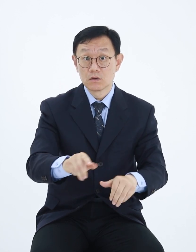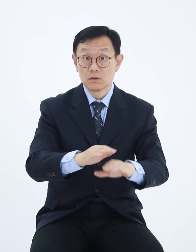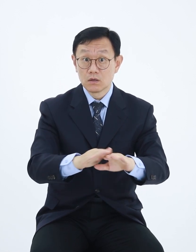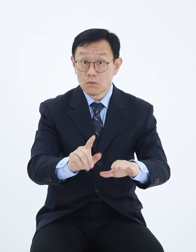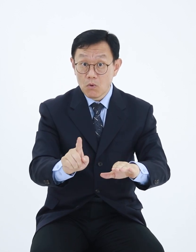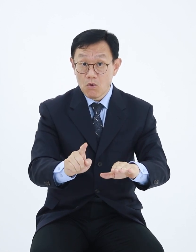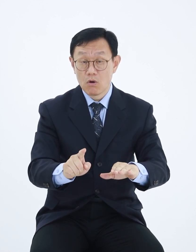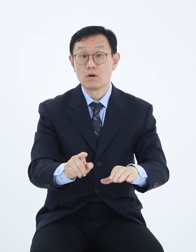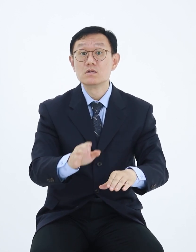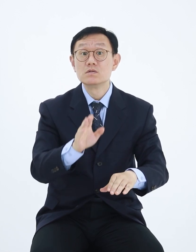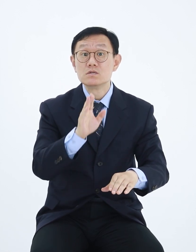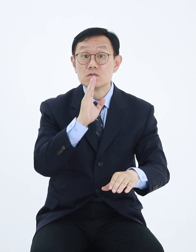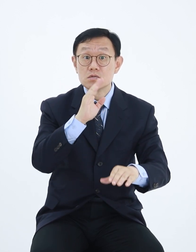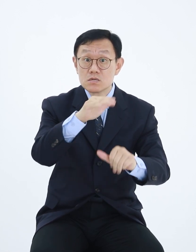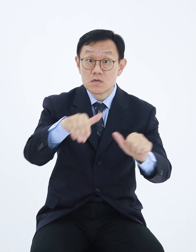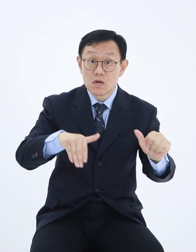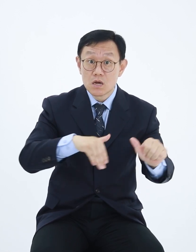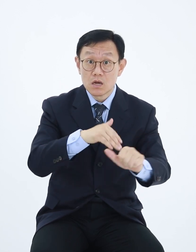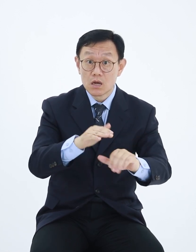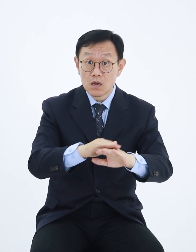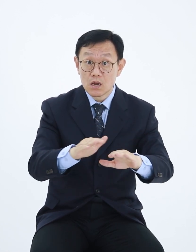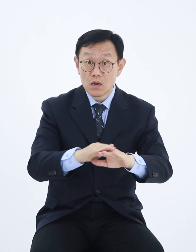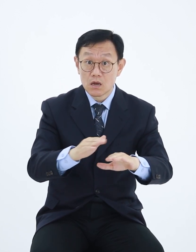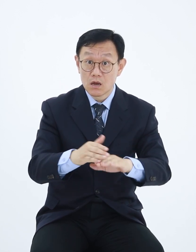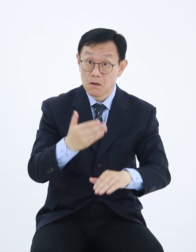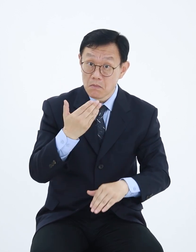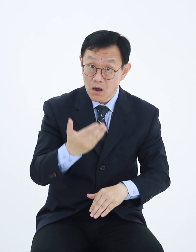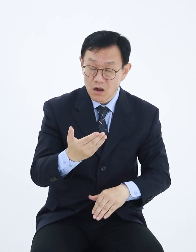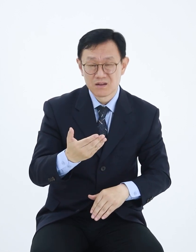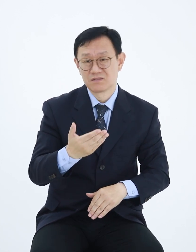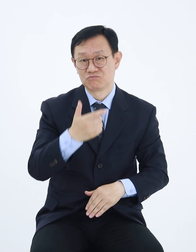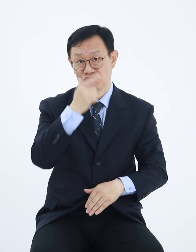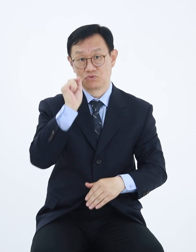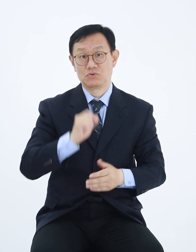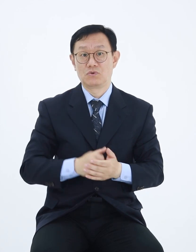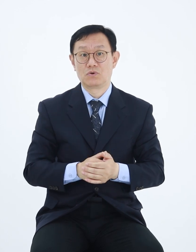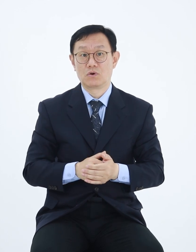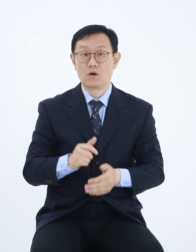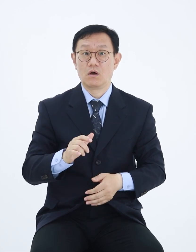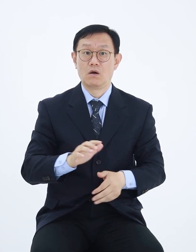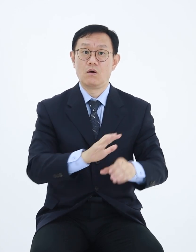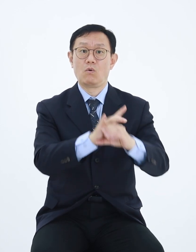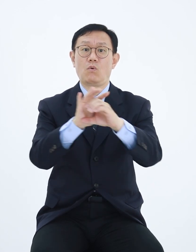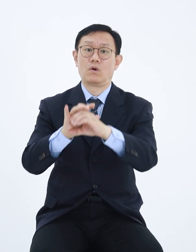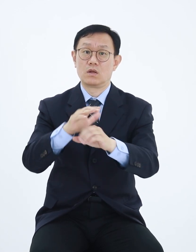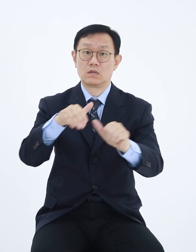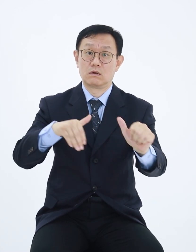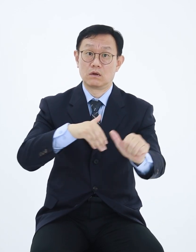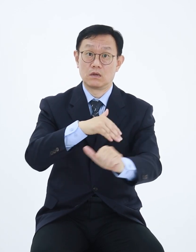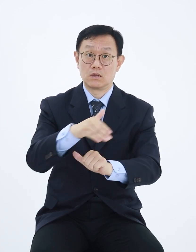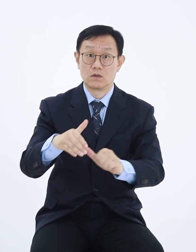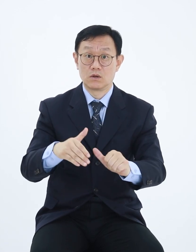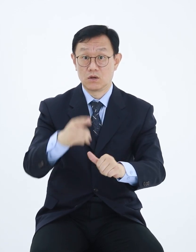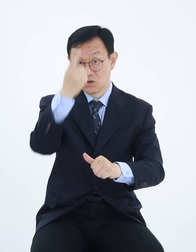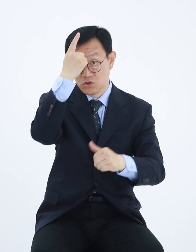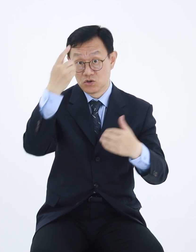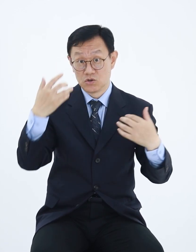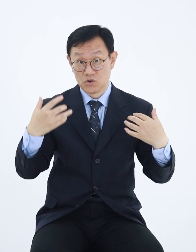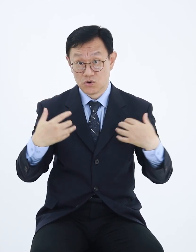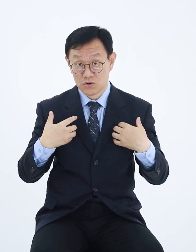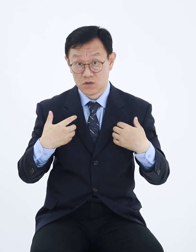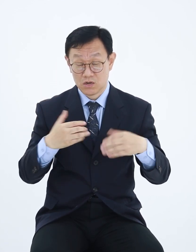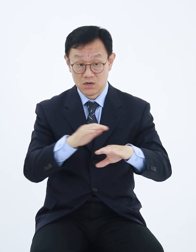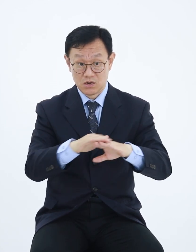대책도 현장에서 제대로 시행되기에는 역부족이었습니다. 코로나19 상황에서 이렇게 정책 사각지대에